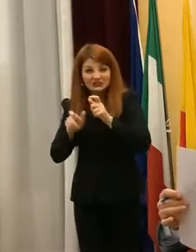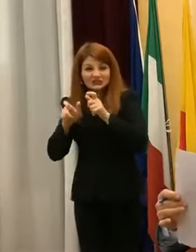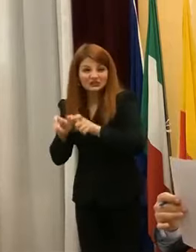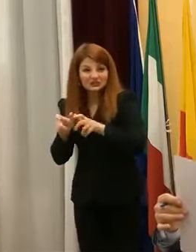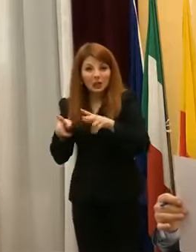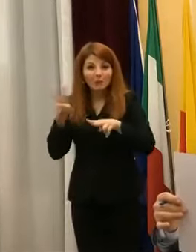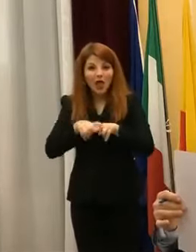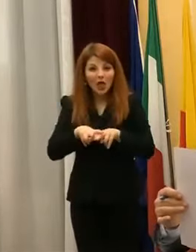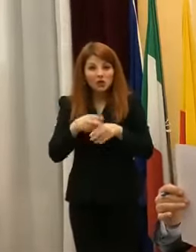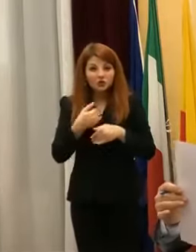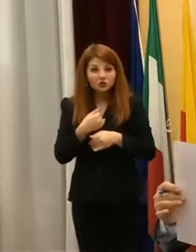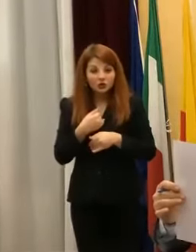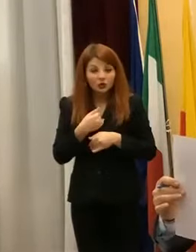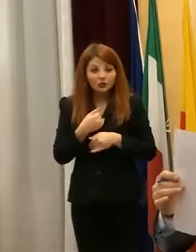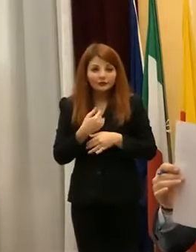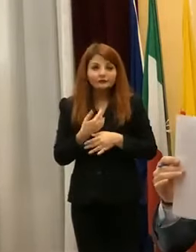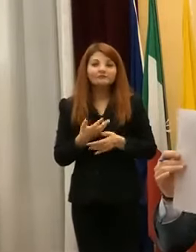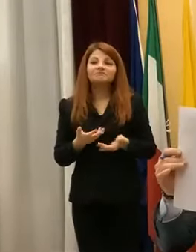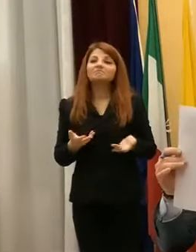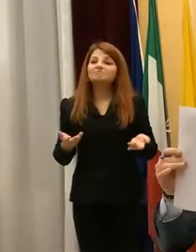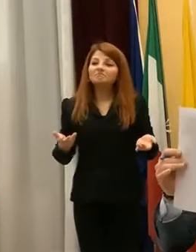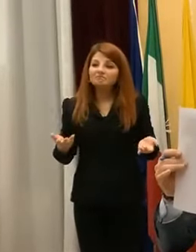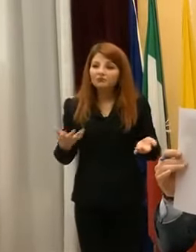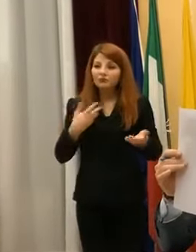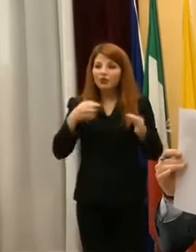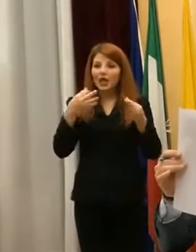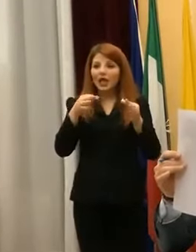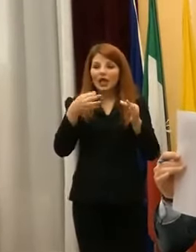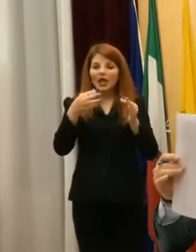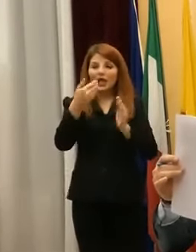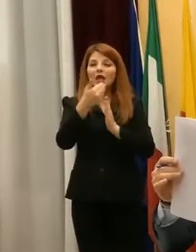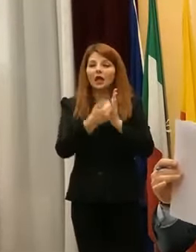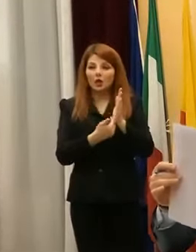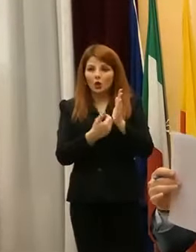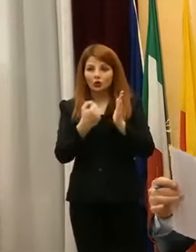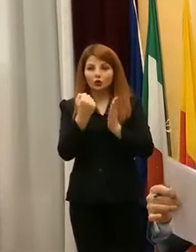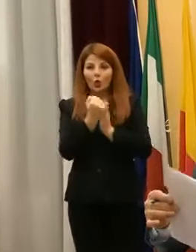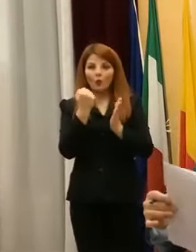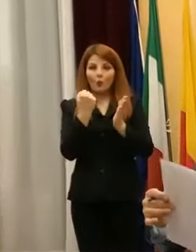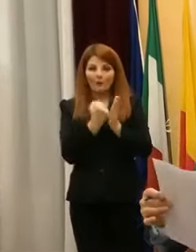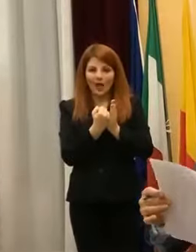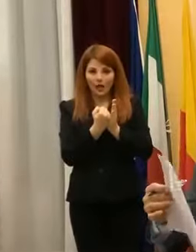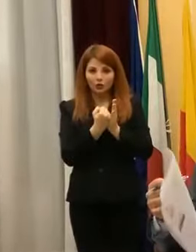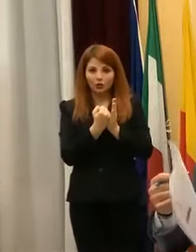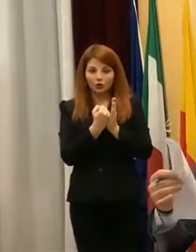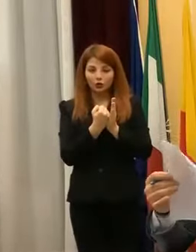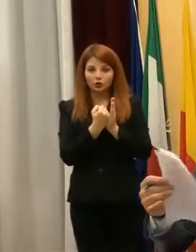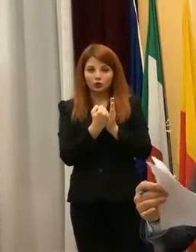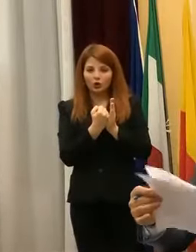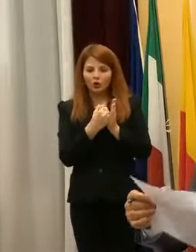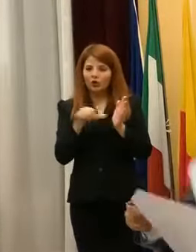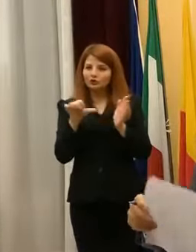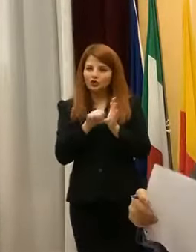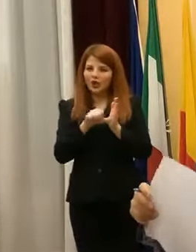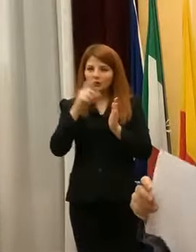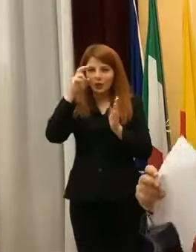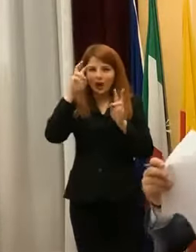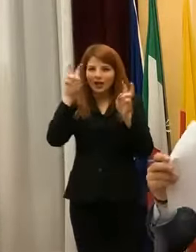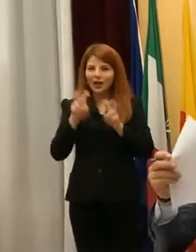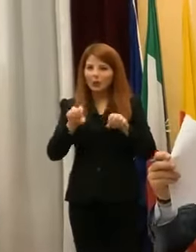neurolesi Bonino Puleio è datato 17 febbraio.